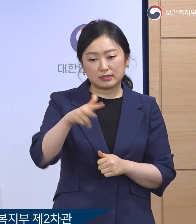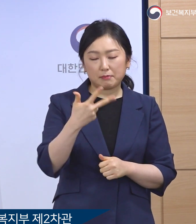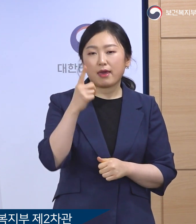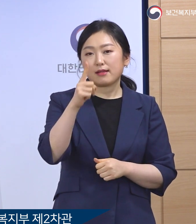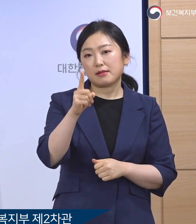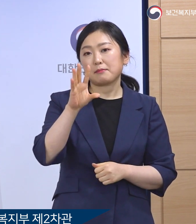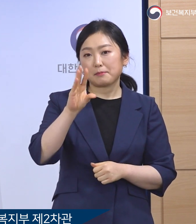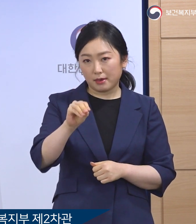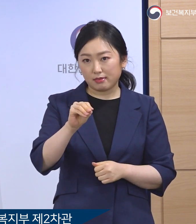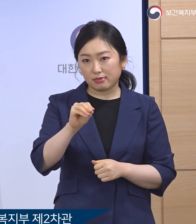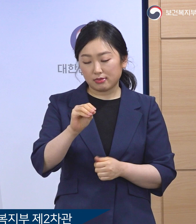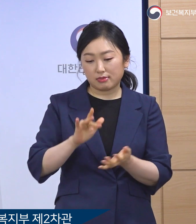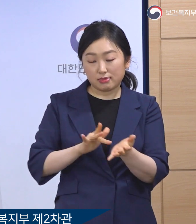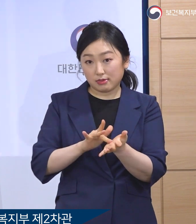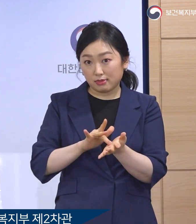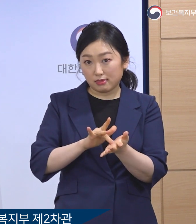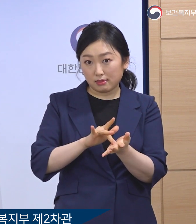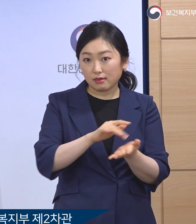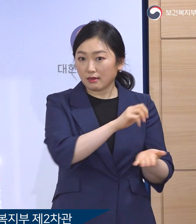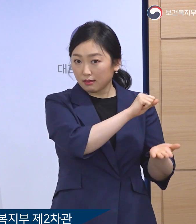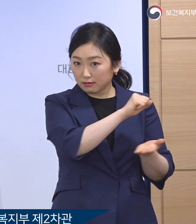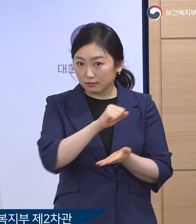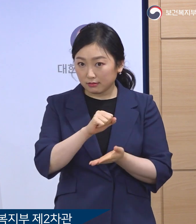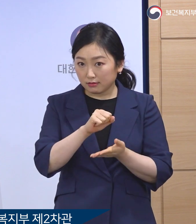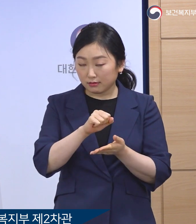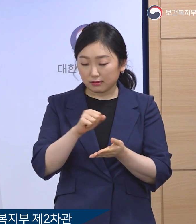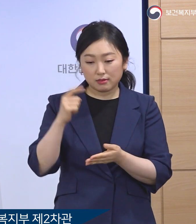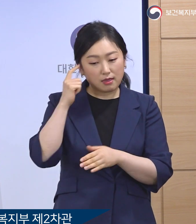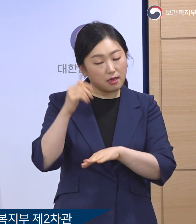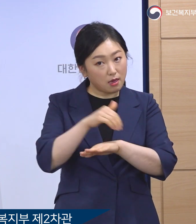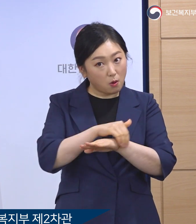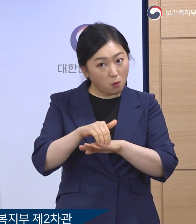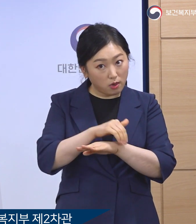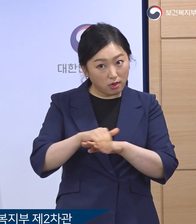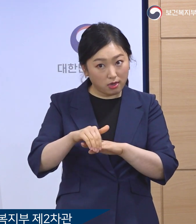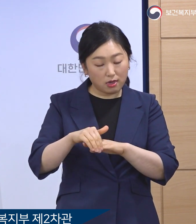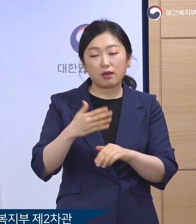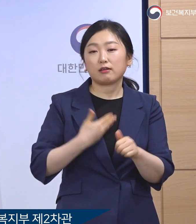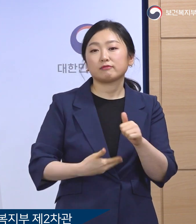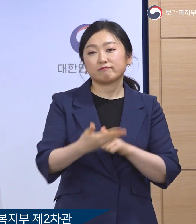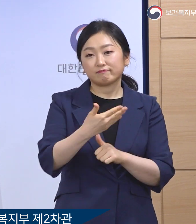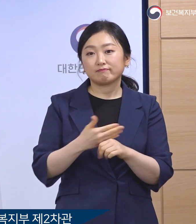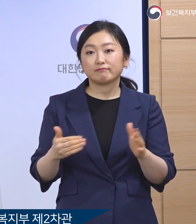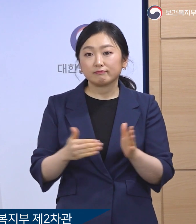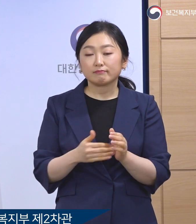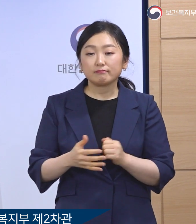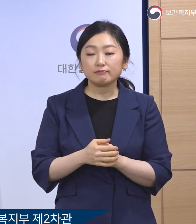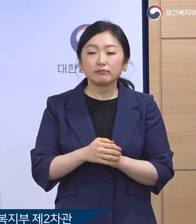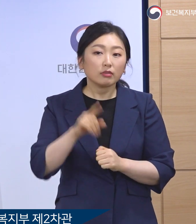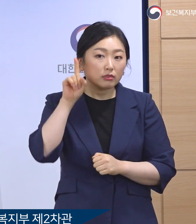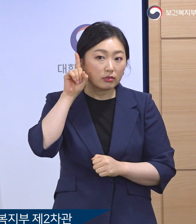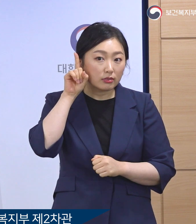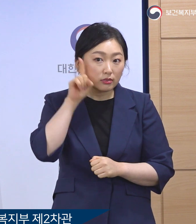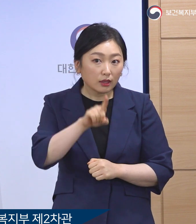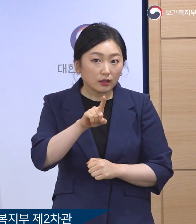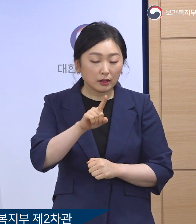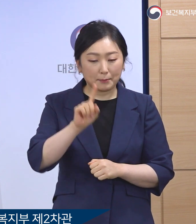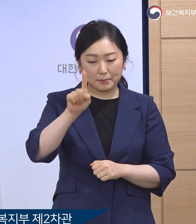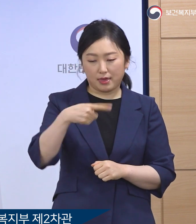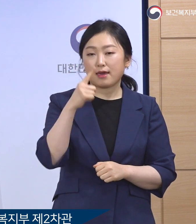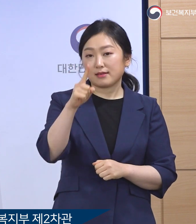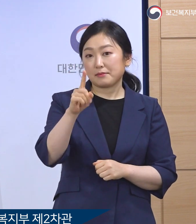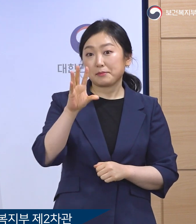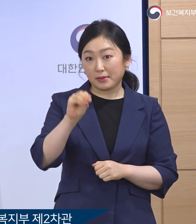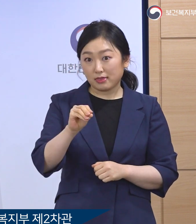701만 회분의 백신을 공급할 예정이라 알려왔습니다. 내일 101만